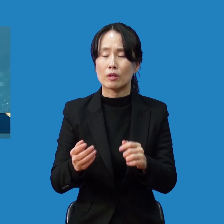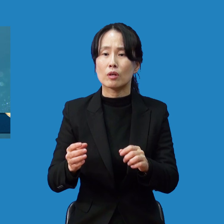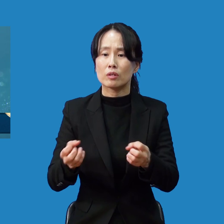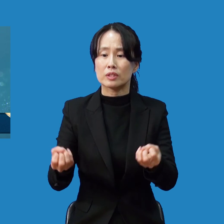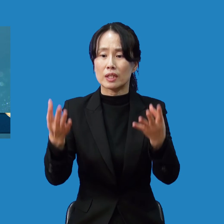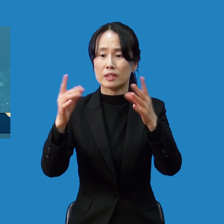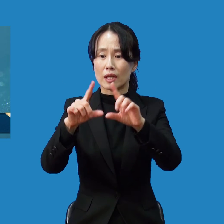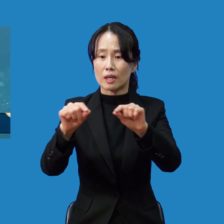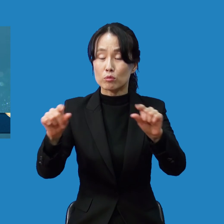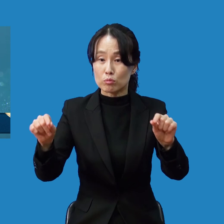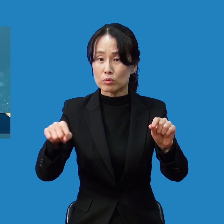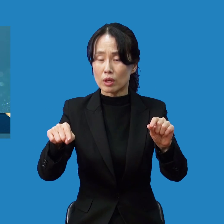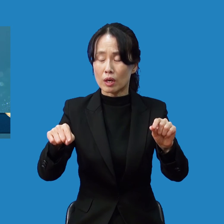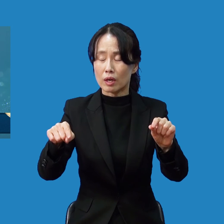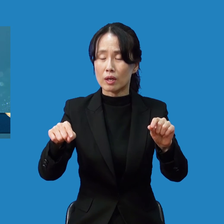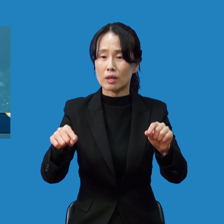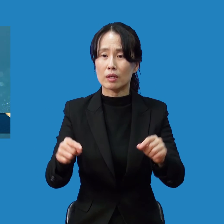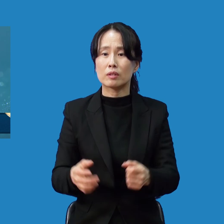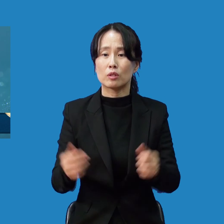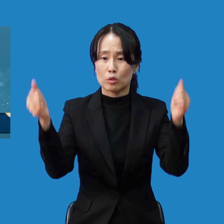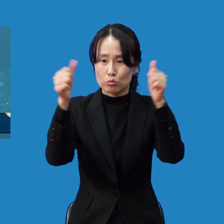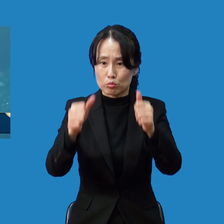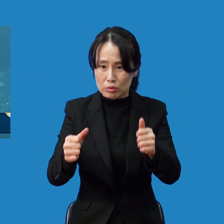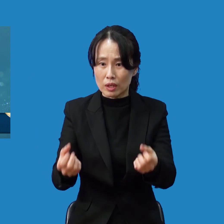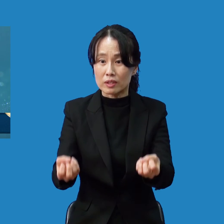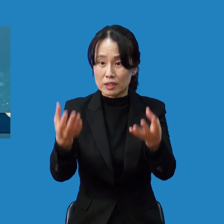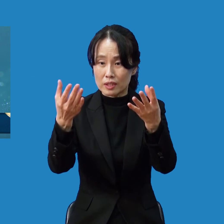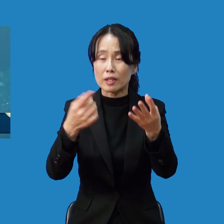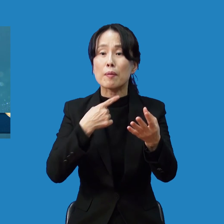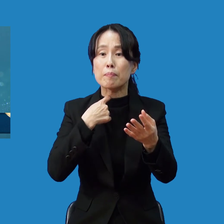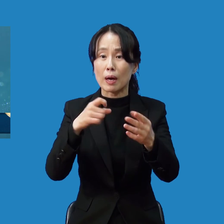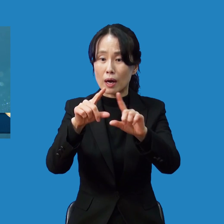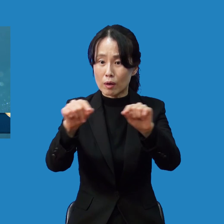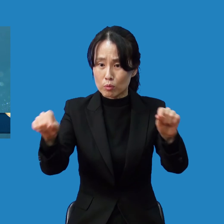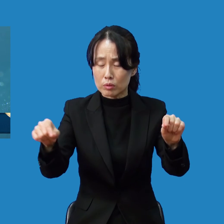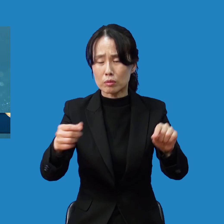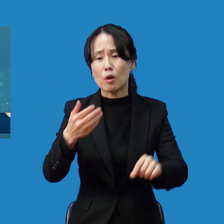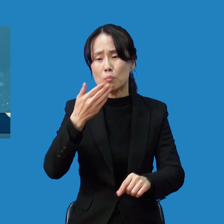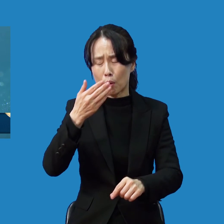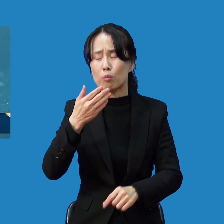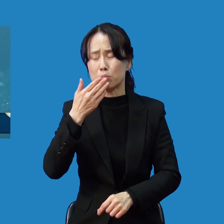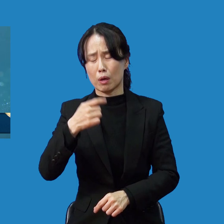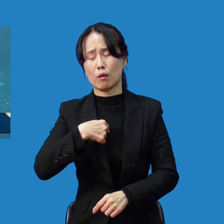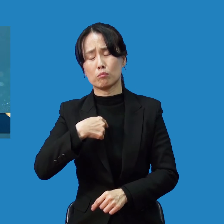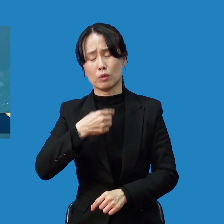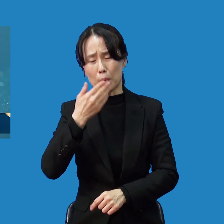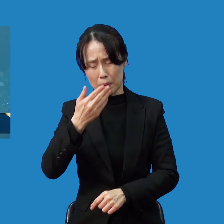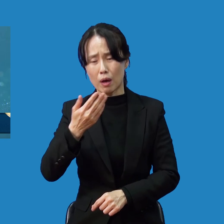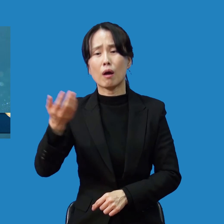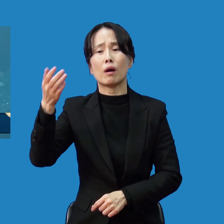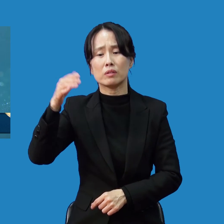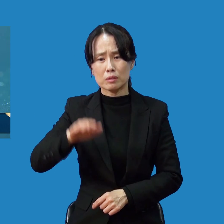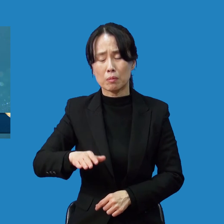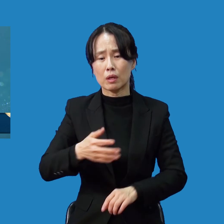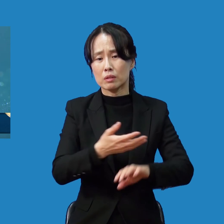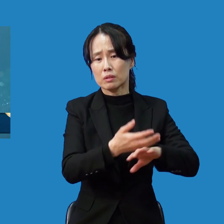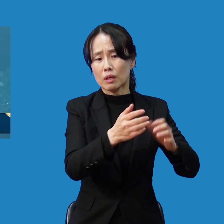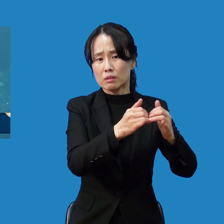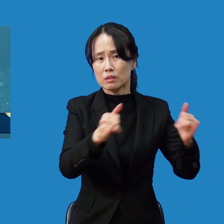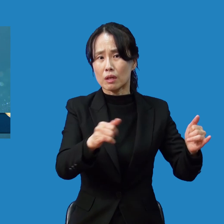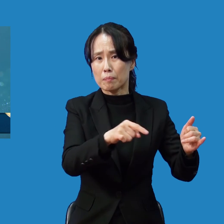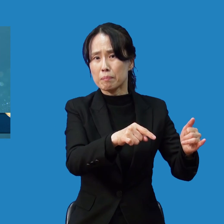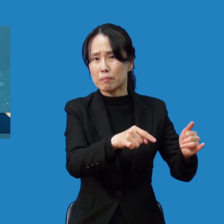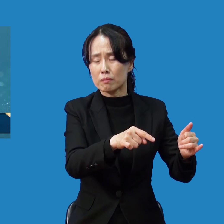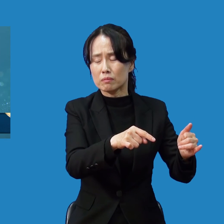뭐 먹을 수 있지만, 그러나 다른 사람을 실족하지 않게 하기 위해서, 다른 사람이 보는지 안 보는지 살피는 그 불편함, 그런 거